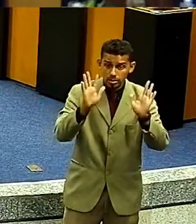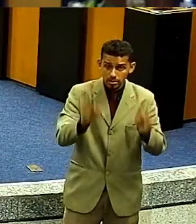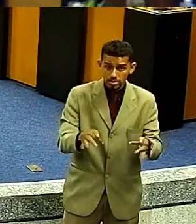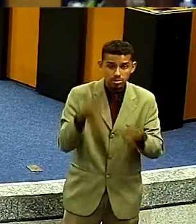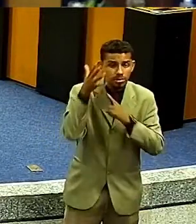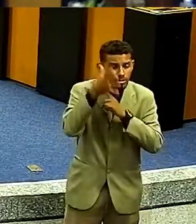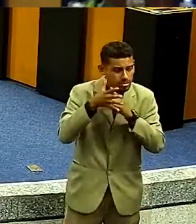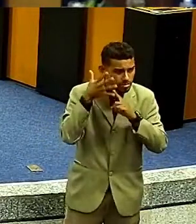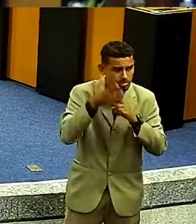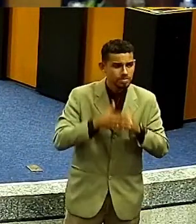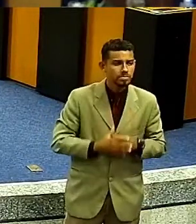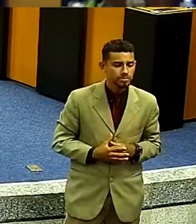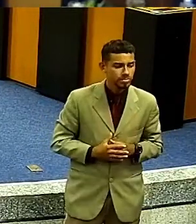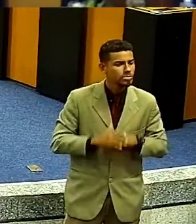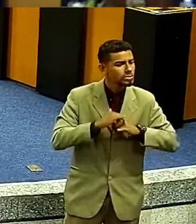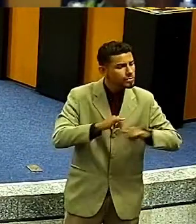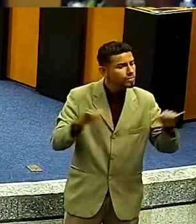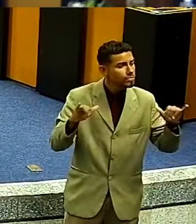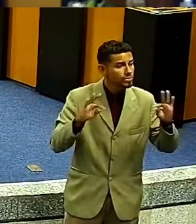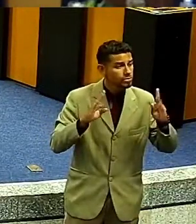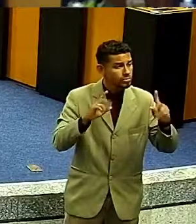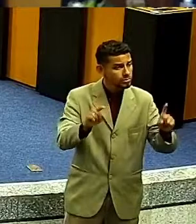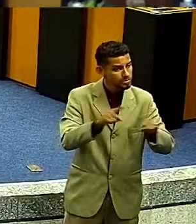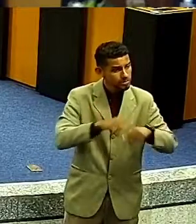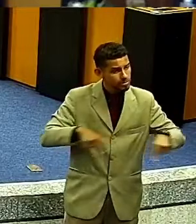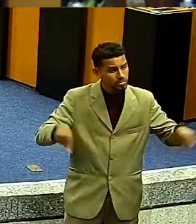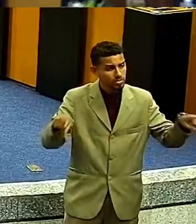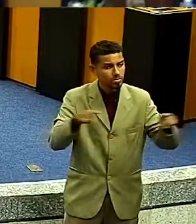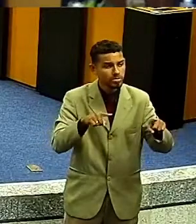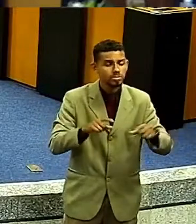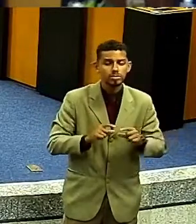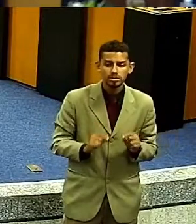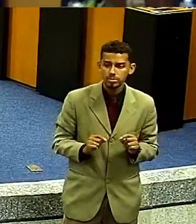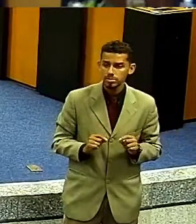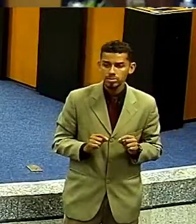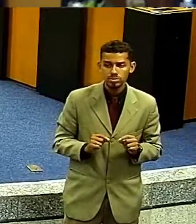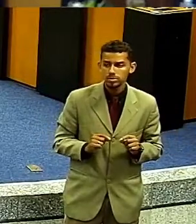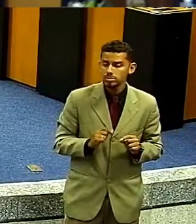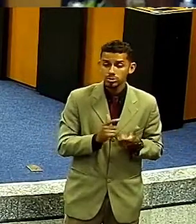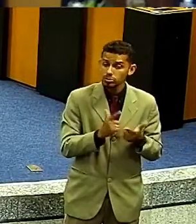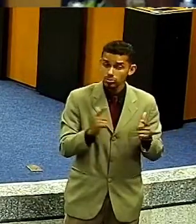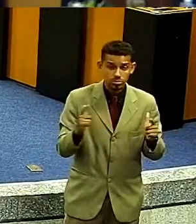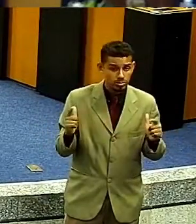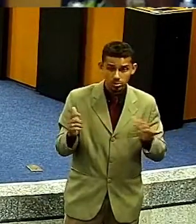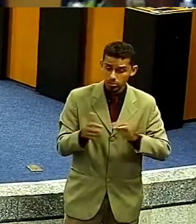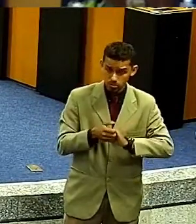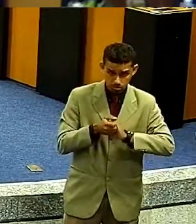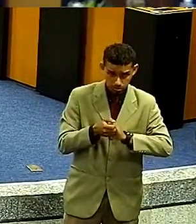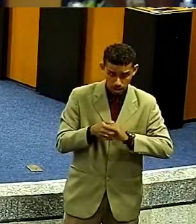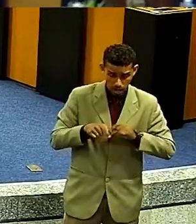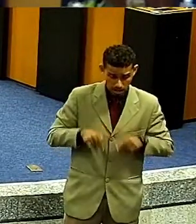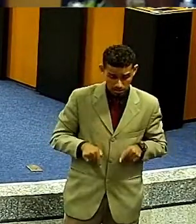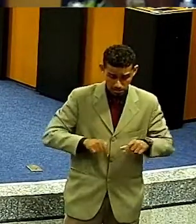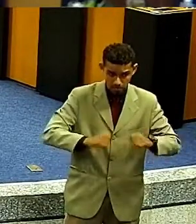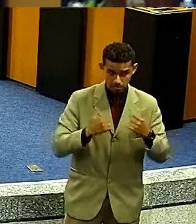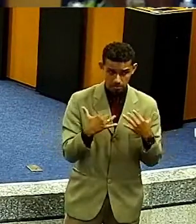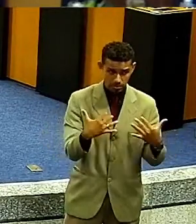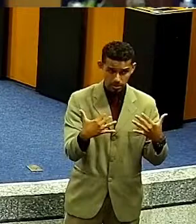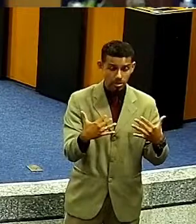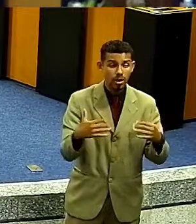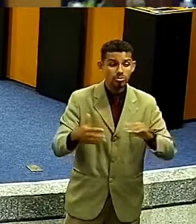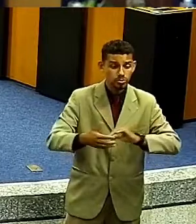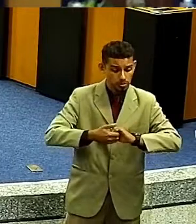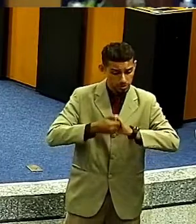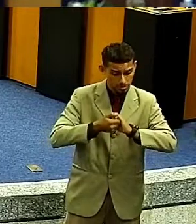esta solenidade e informar todos os presentes que não haverá cumprimentos aqui no plenário os